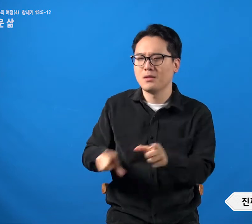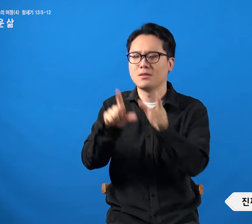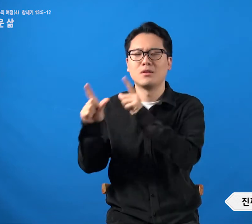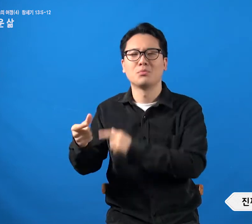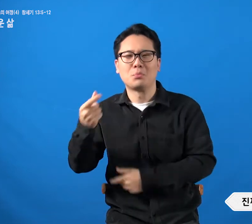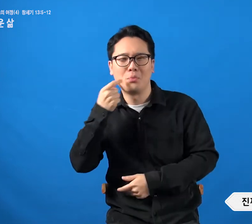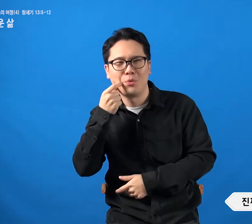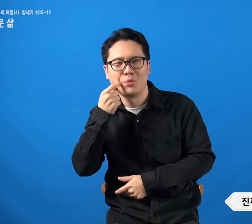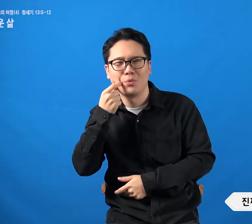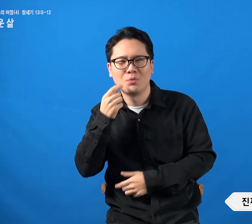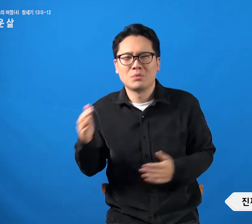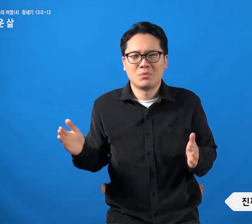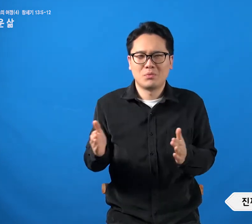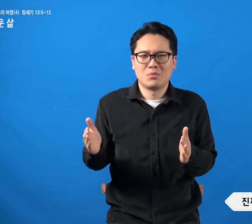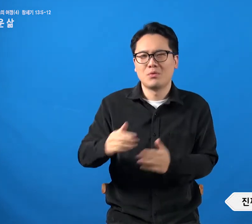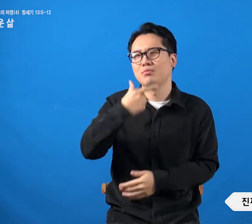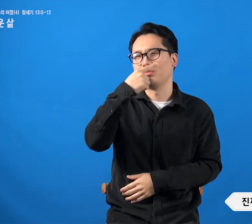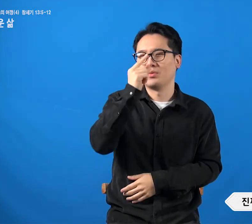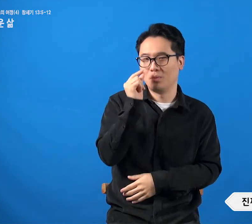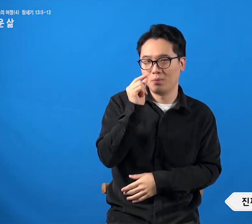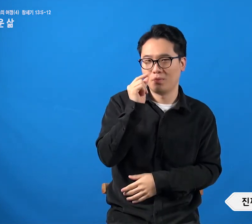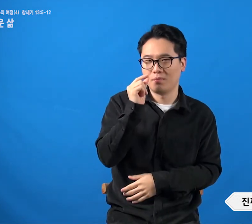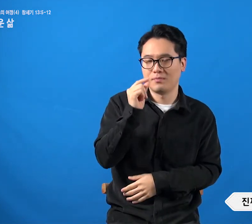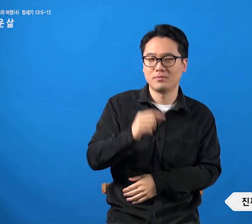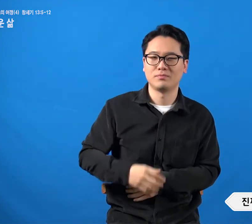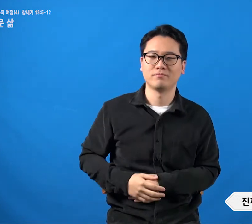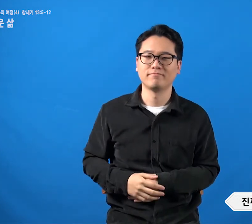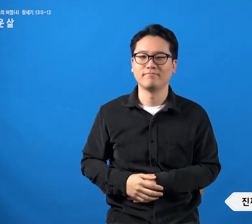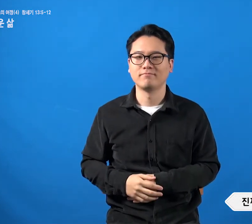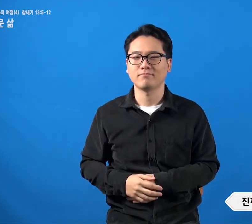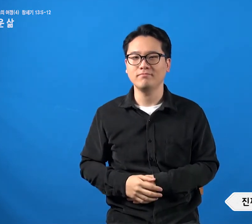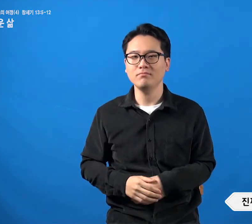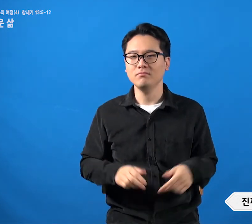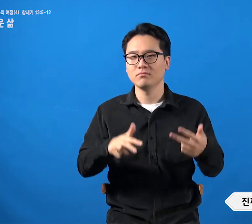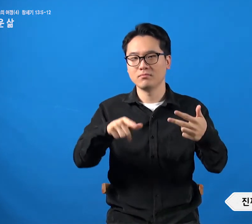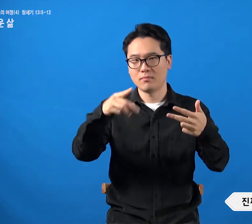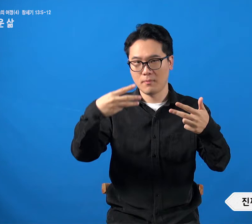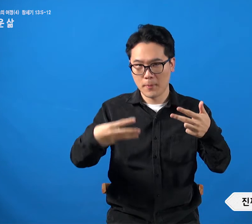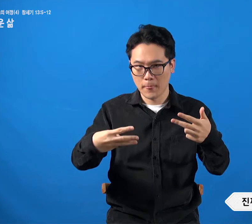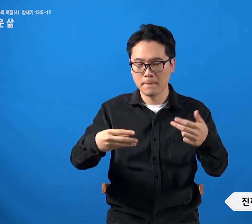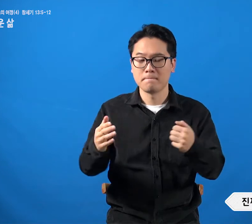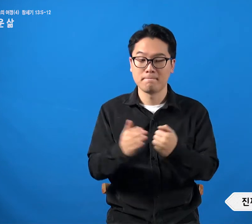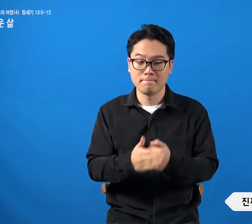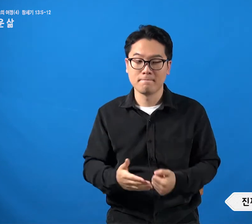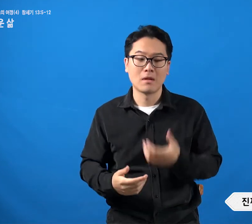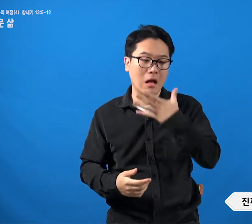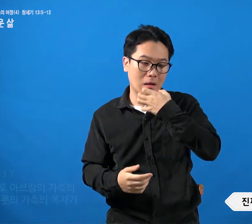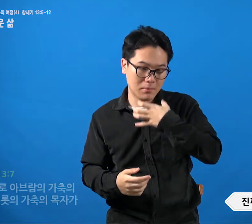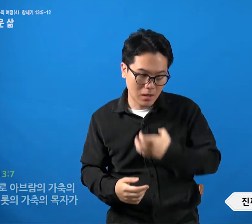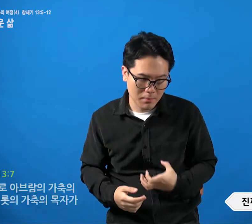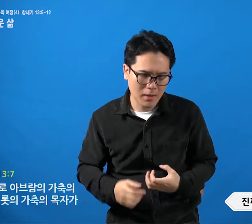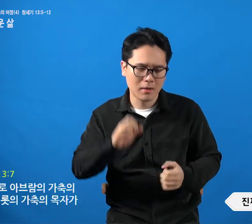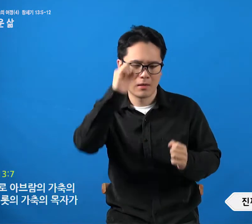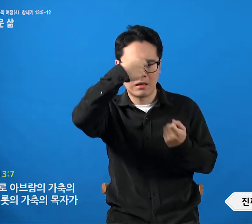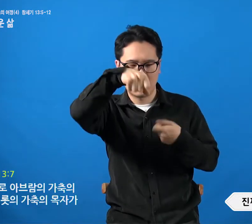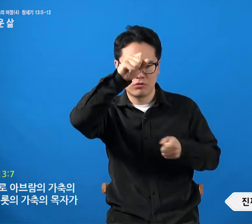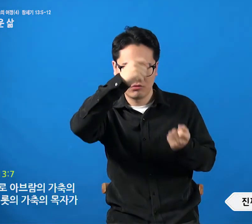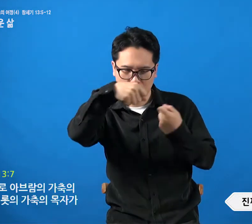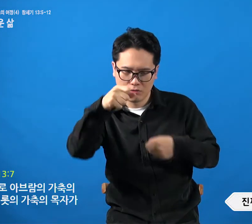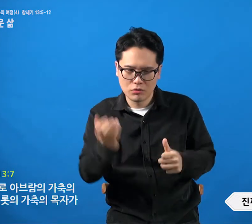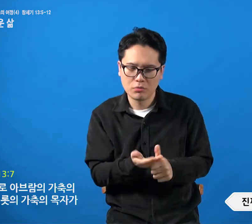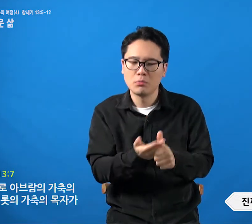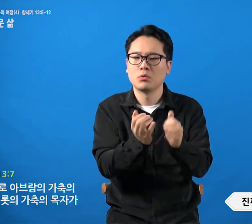그 공간의 문제를 성경은 말씀하고 있습니다. 7절 그러므로 아브라함의 가축의